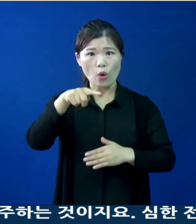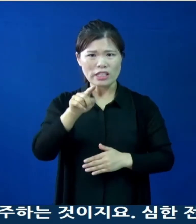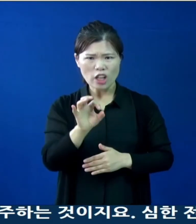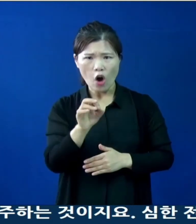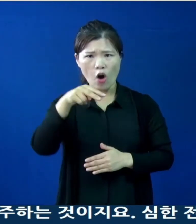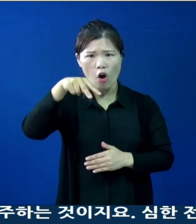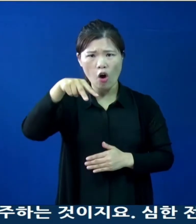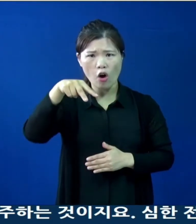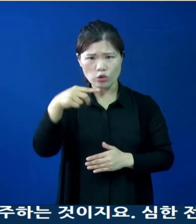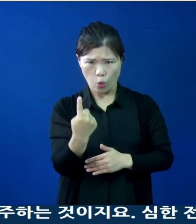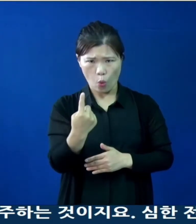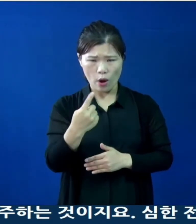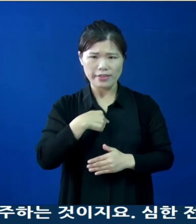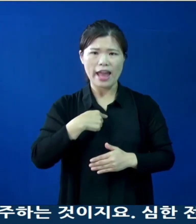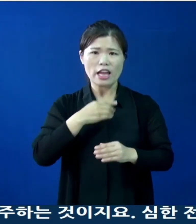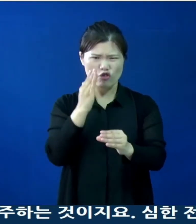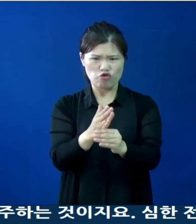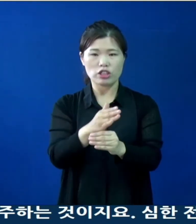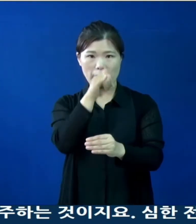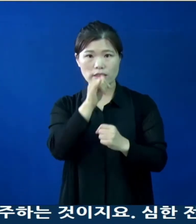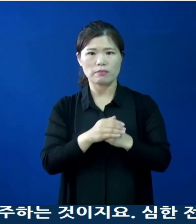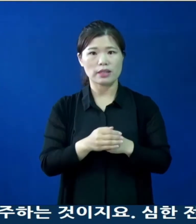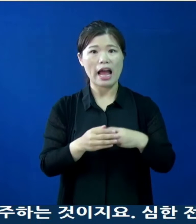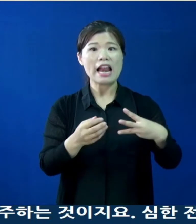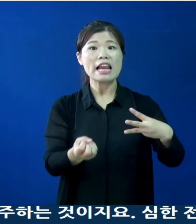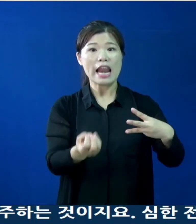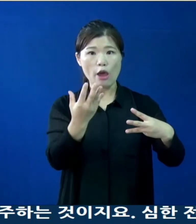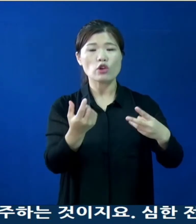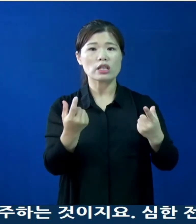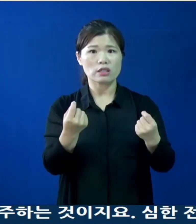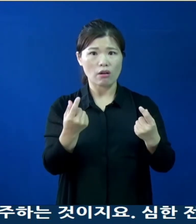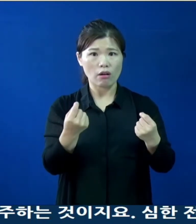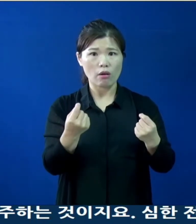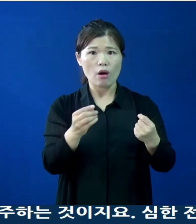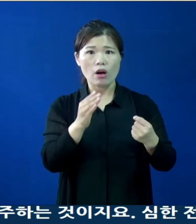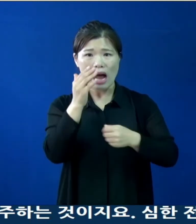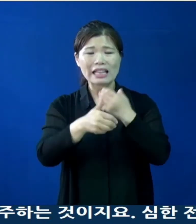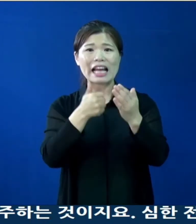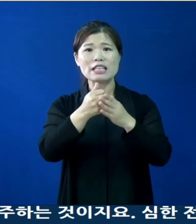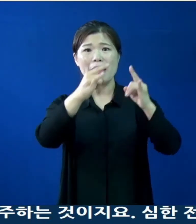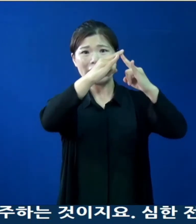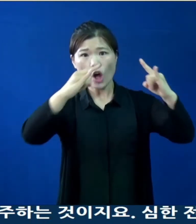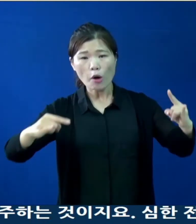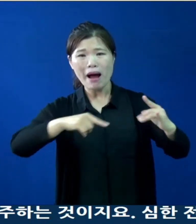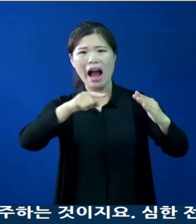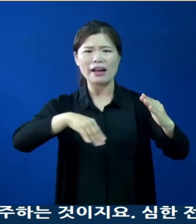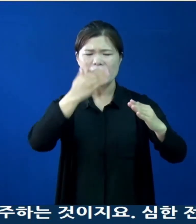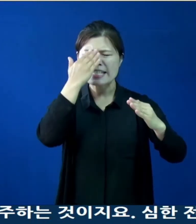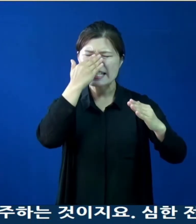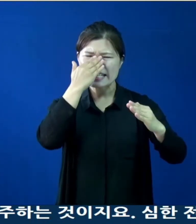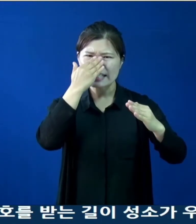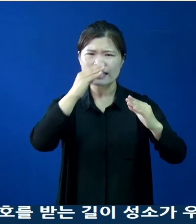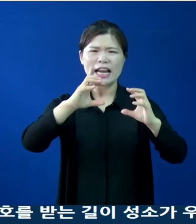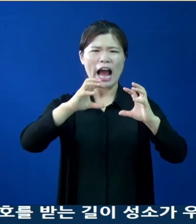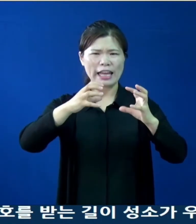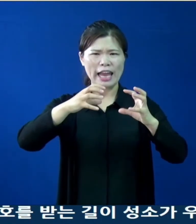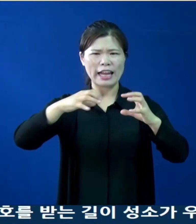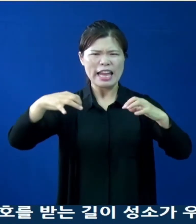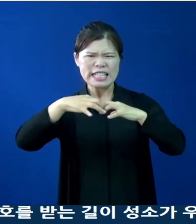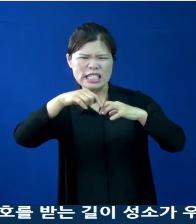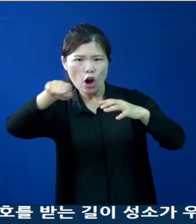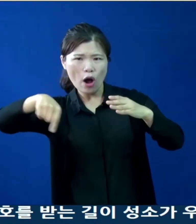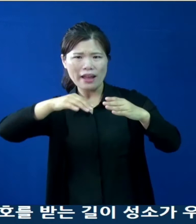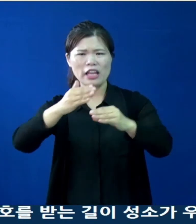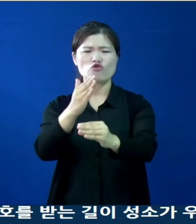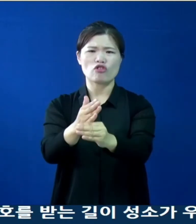중심에 있나이다. 마치 레위기에서 보듯 하나님의 성막이 이스라엘 진영의 중앙에 있었던 것처럼, 그